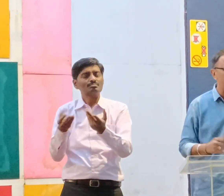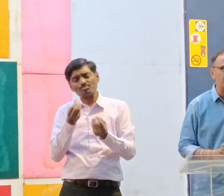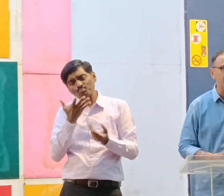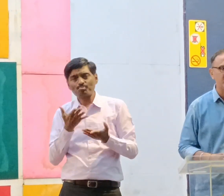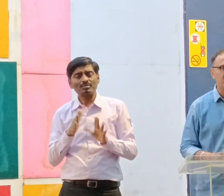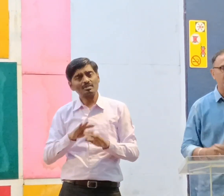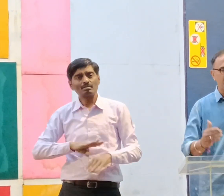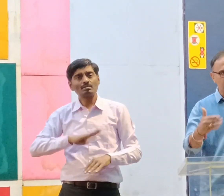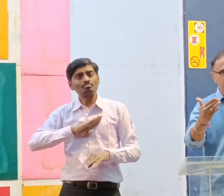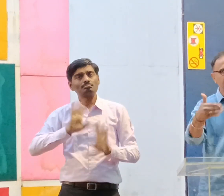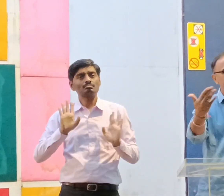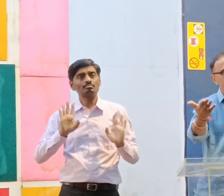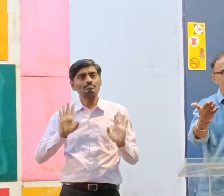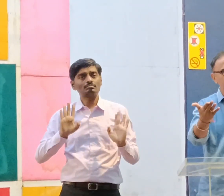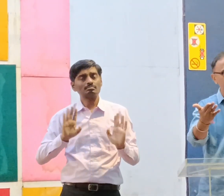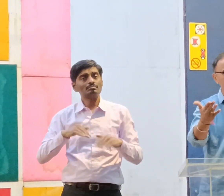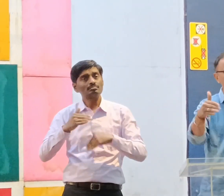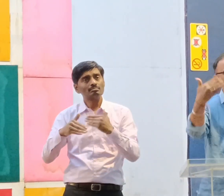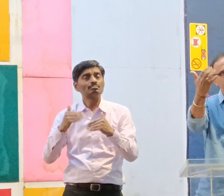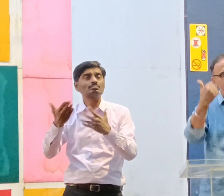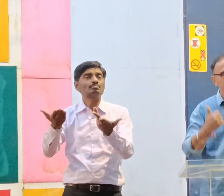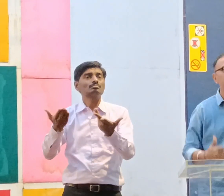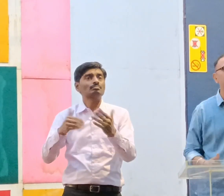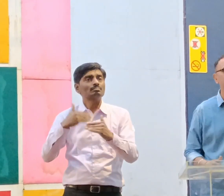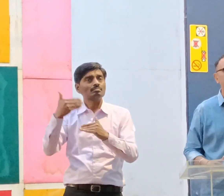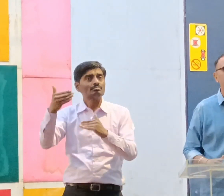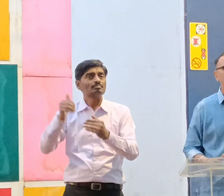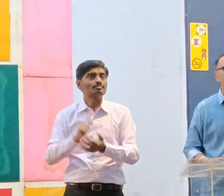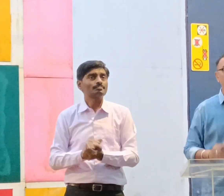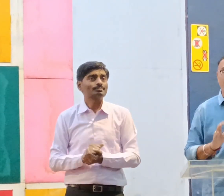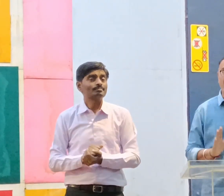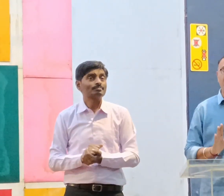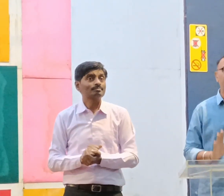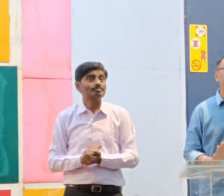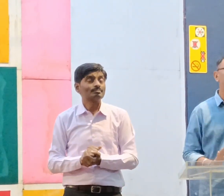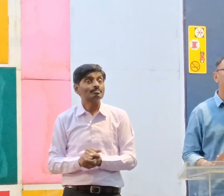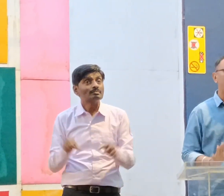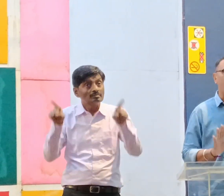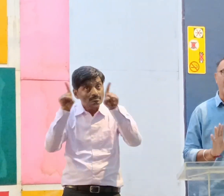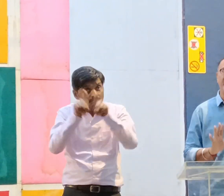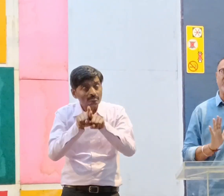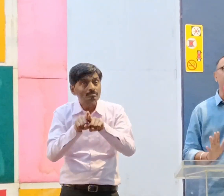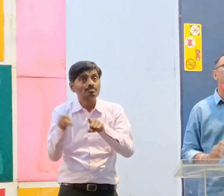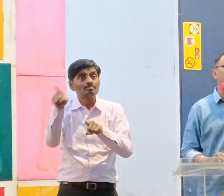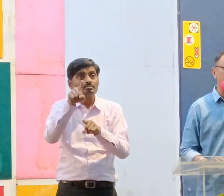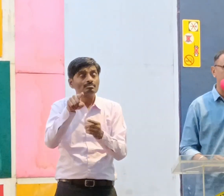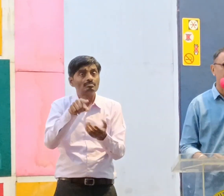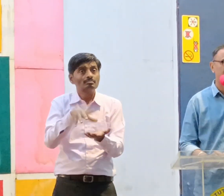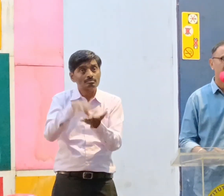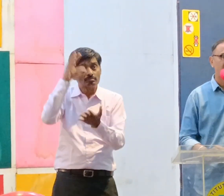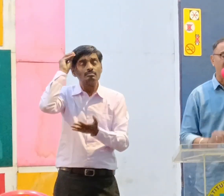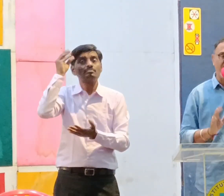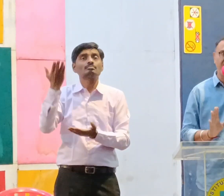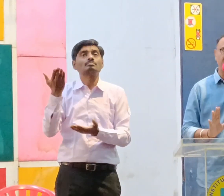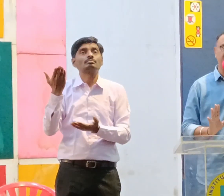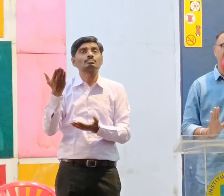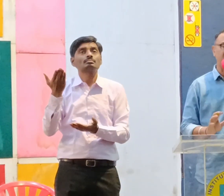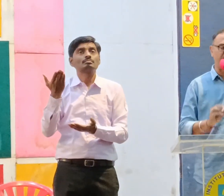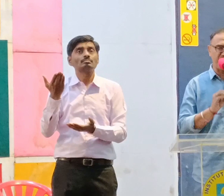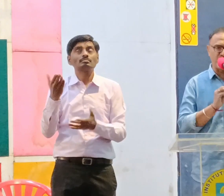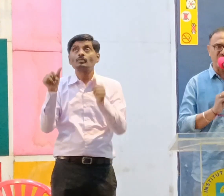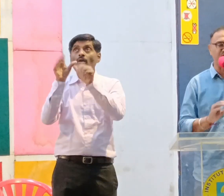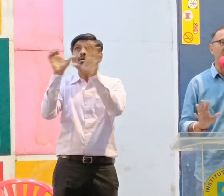એટલું પૂરતું છે એક પછી એક ચડતા જશું આગળ વધતા જશું તો આ વસ્તુ આપણે શીખવાની છે આ